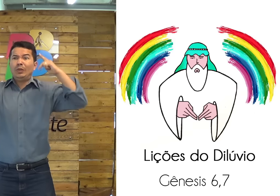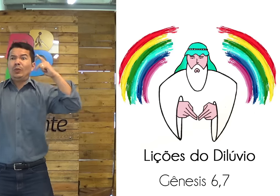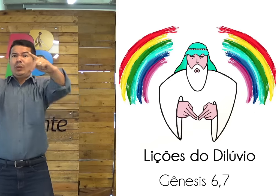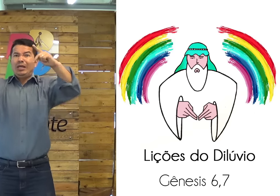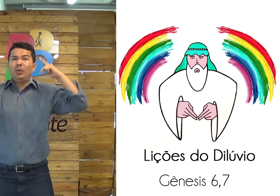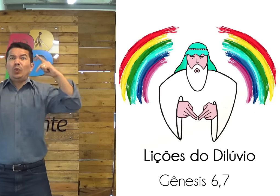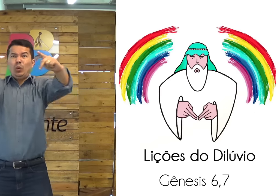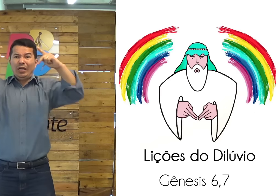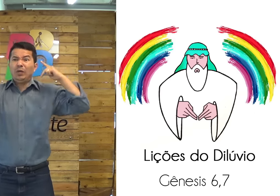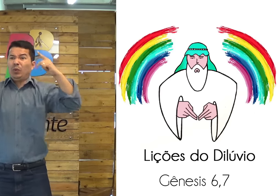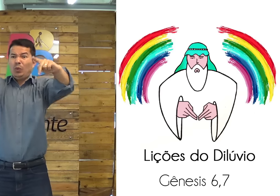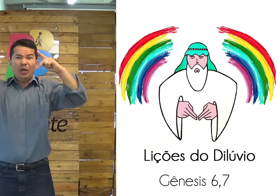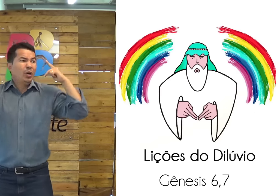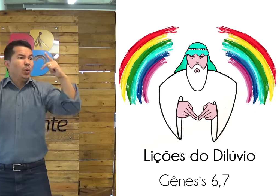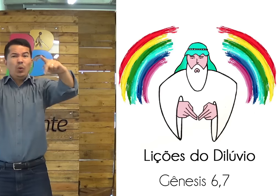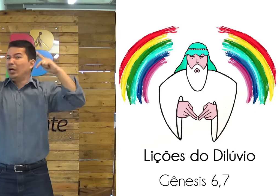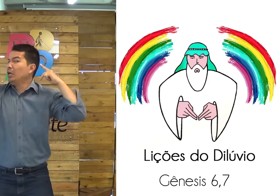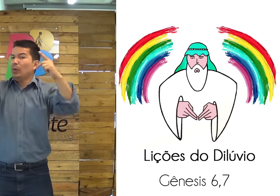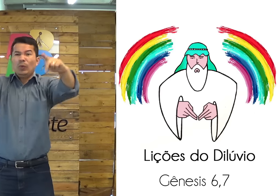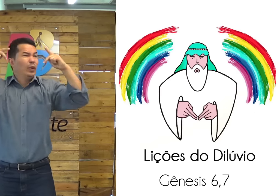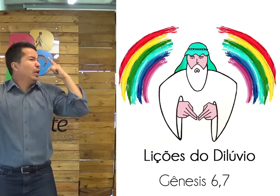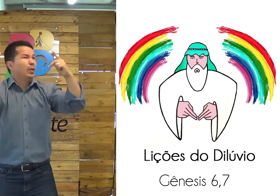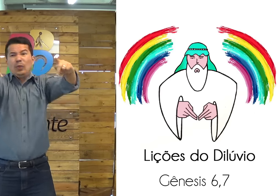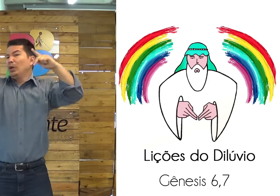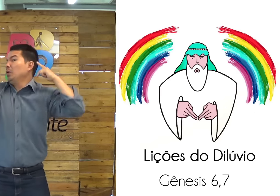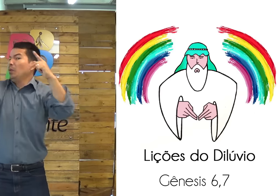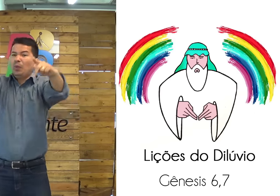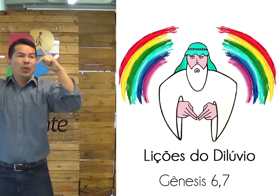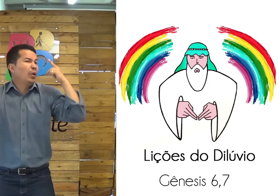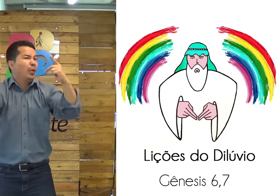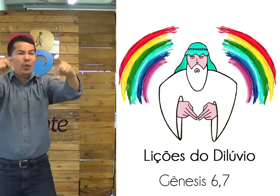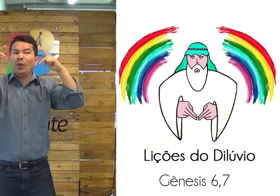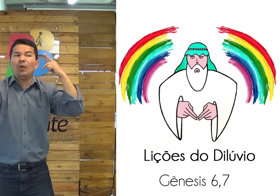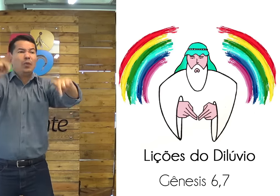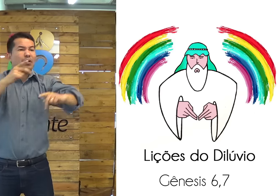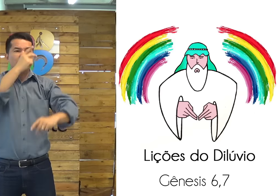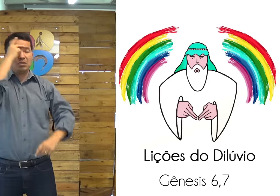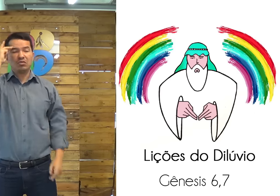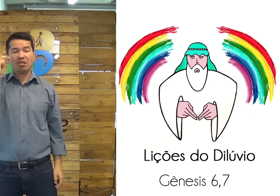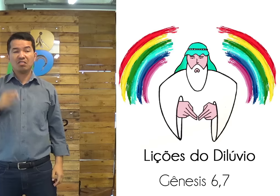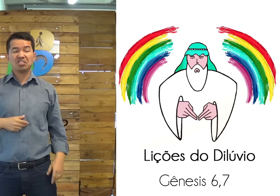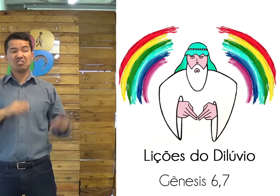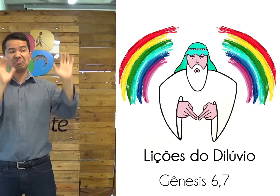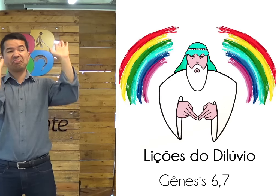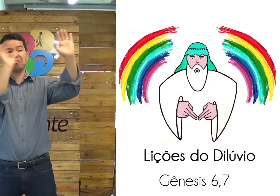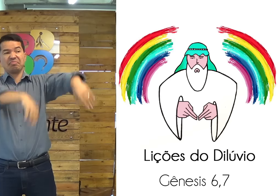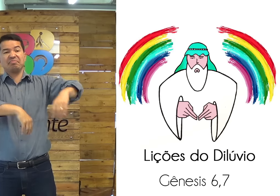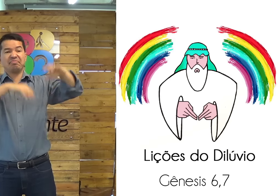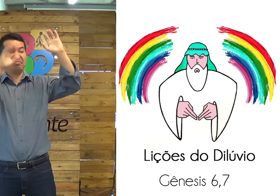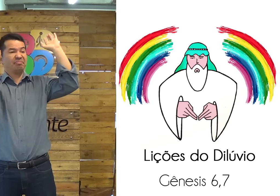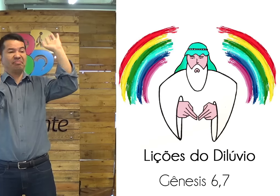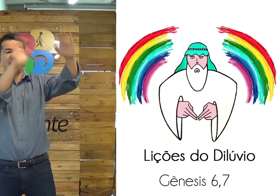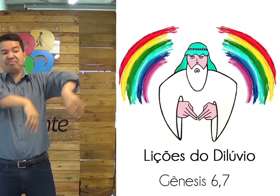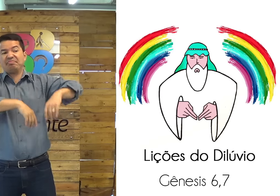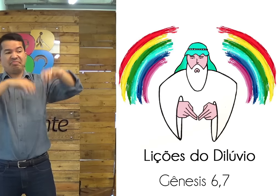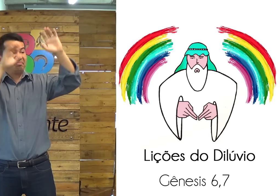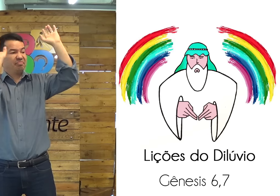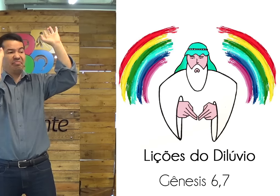e pregando e pregando e falando de Deus e as pessoas Ah sai